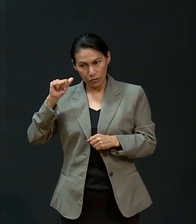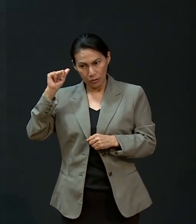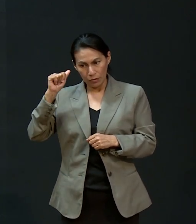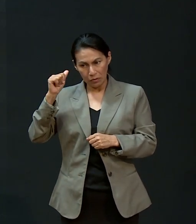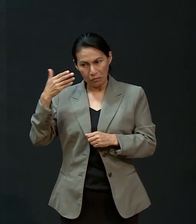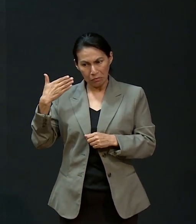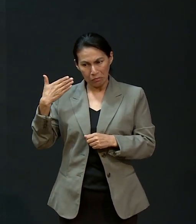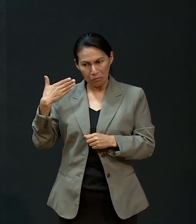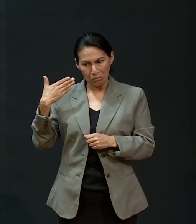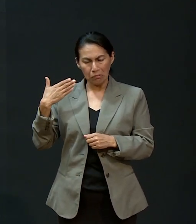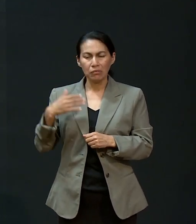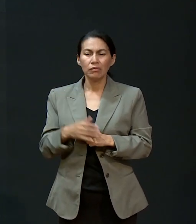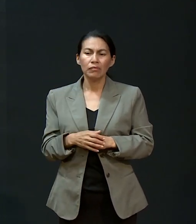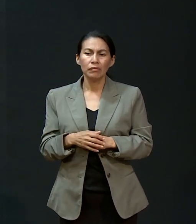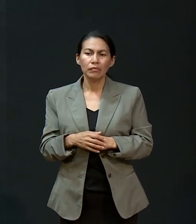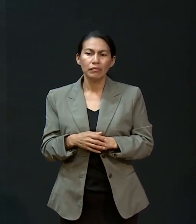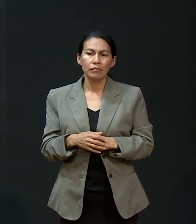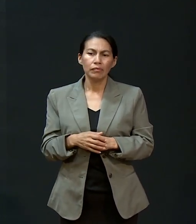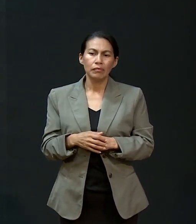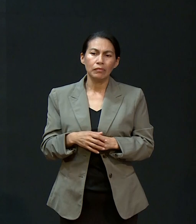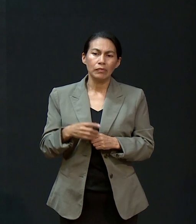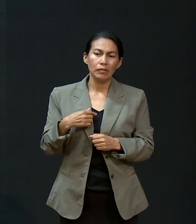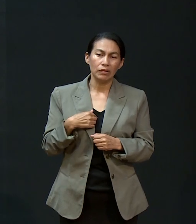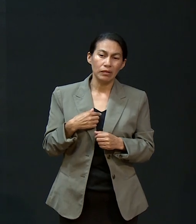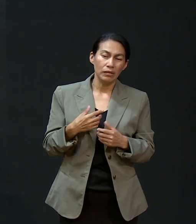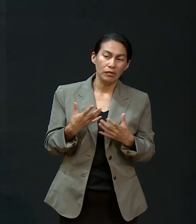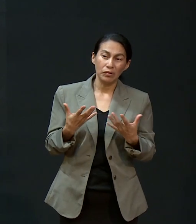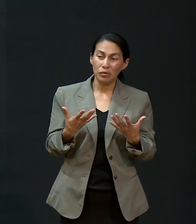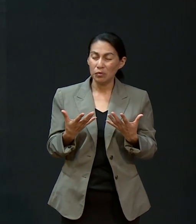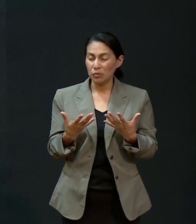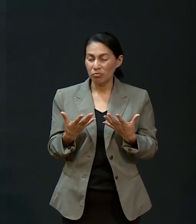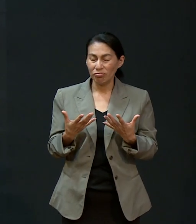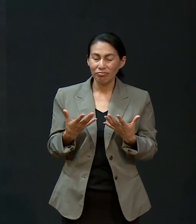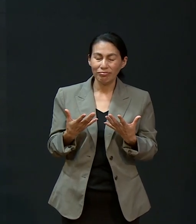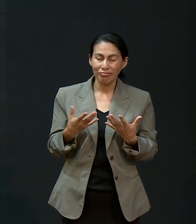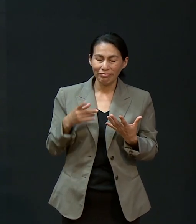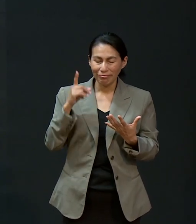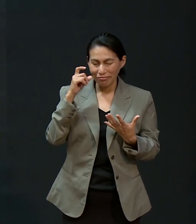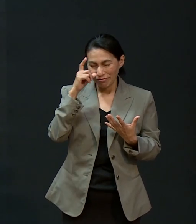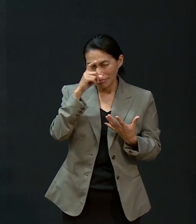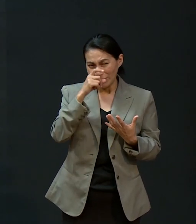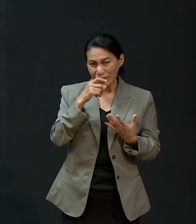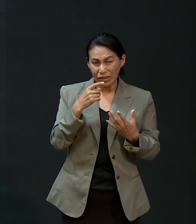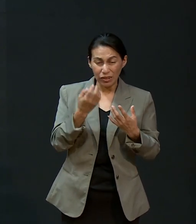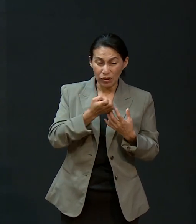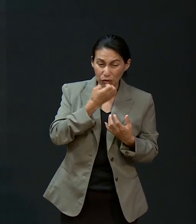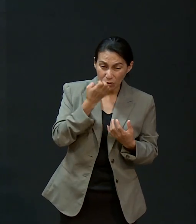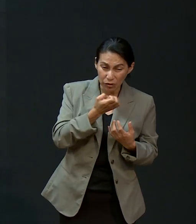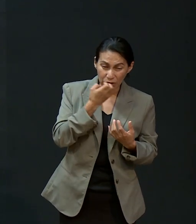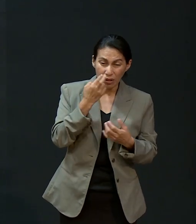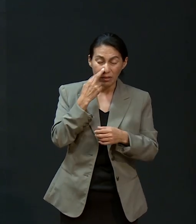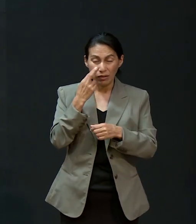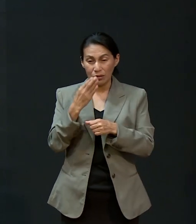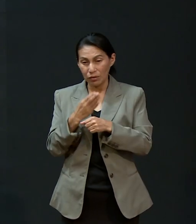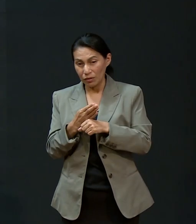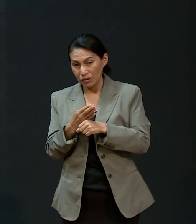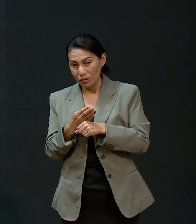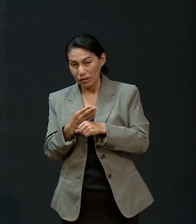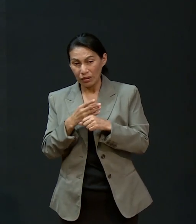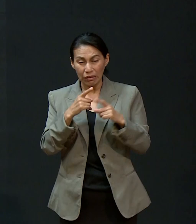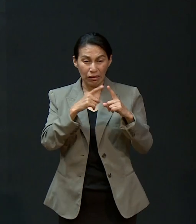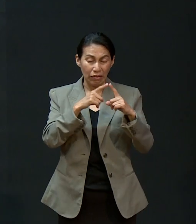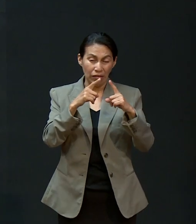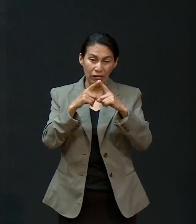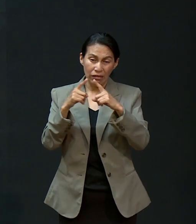abril de este año, donde tuve pues, o me juntaron muchas cosas, me juntó pues lo académico,